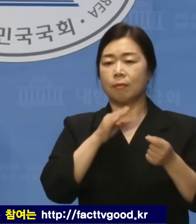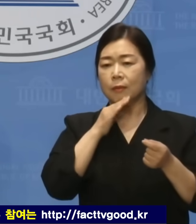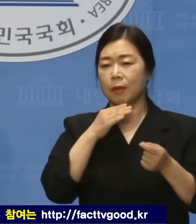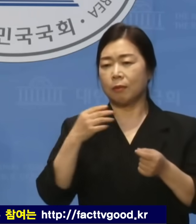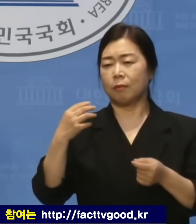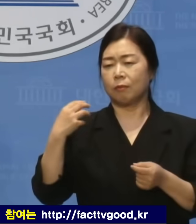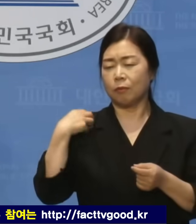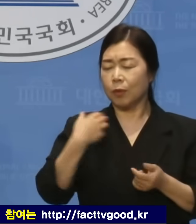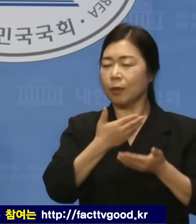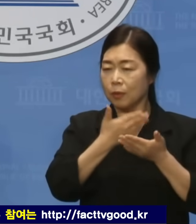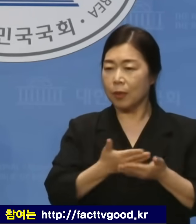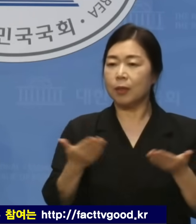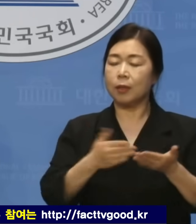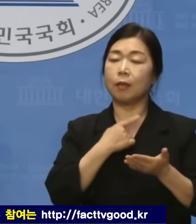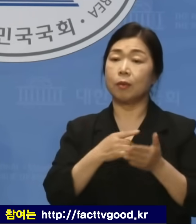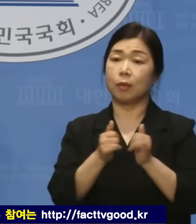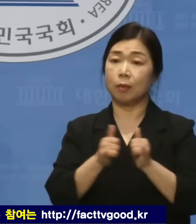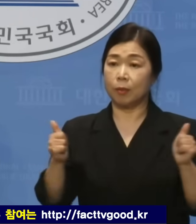주인공입니다. 이렇게